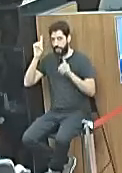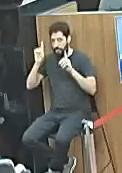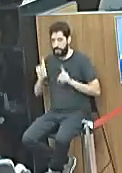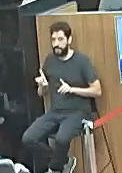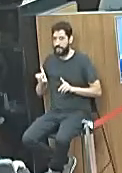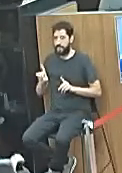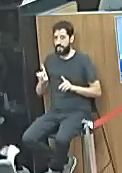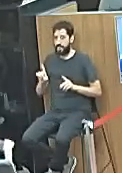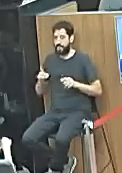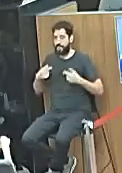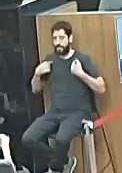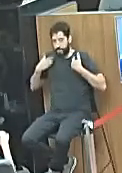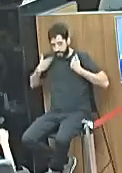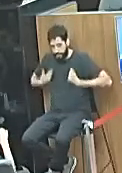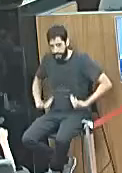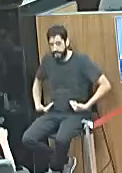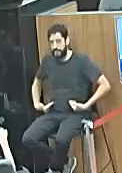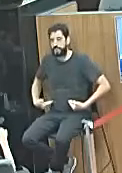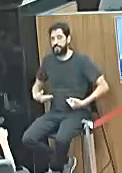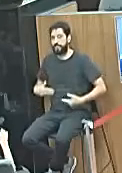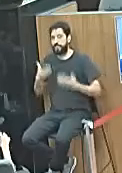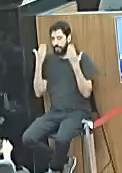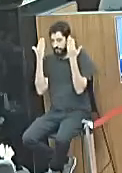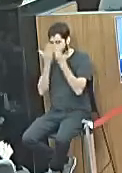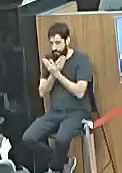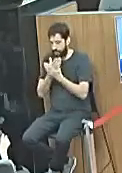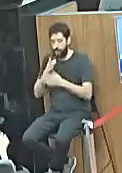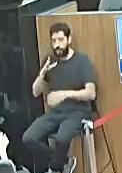auditiva e ortopédica